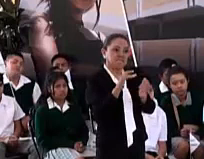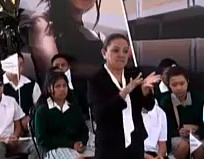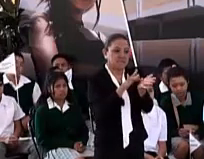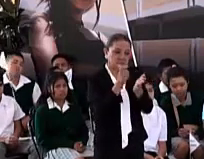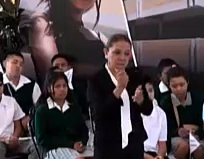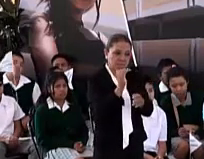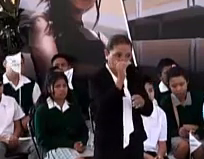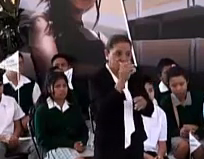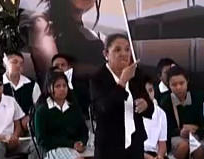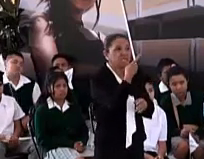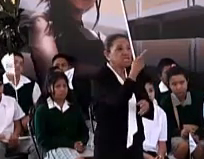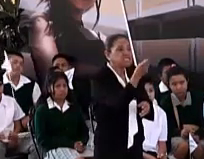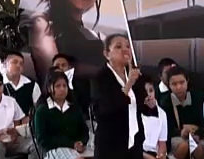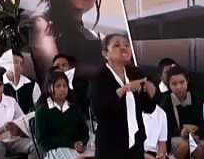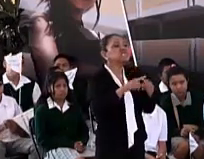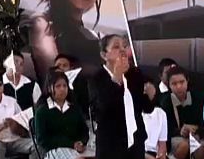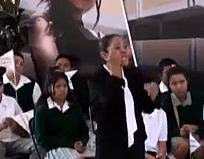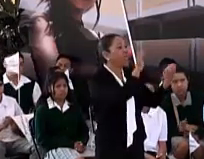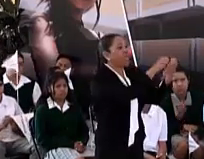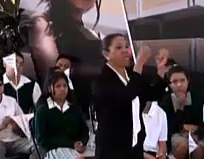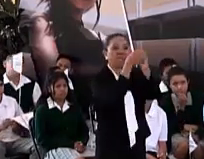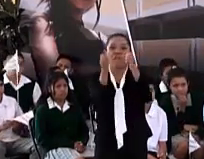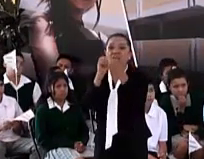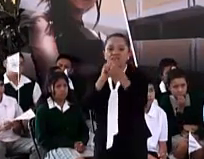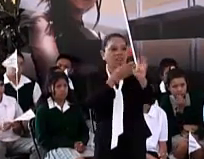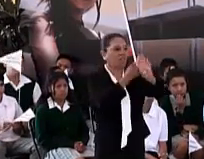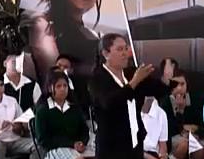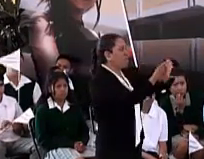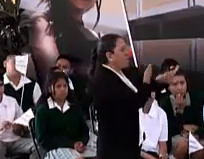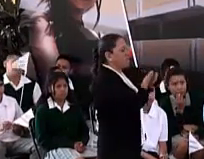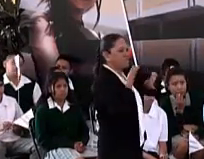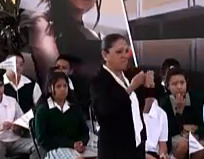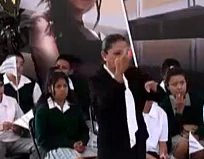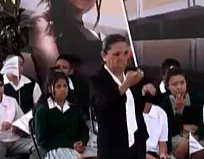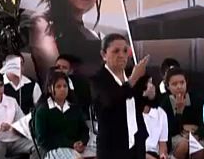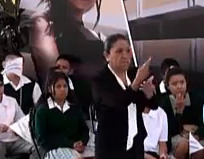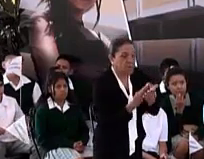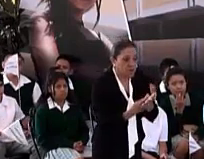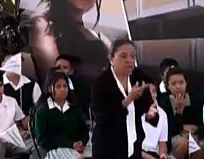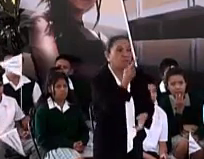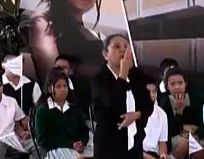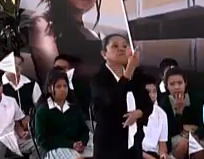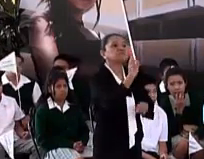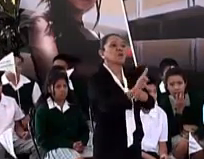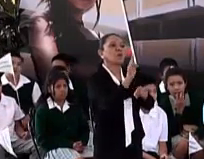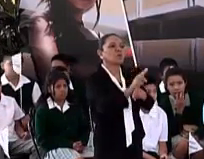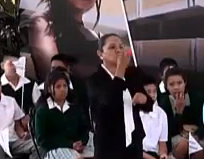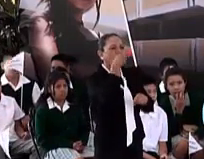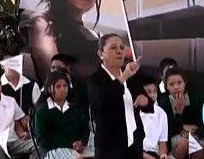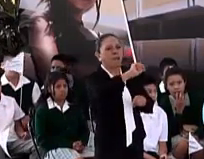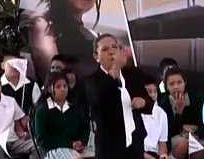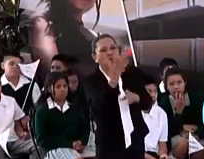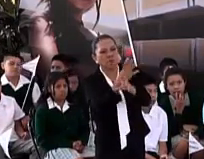decirles a los que quieren engañar y golpear este programa, diciendo que se usa para otras cosas